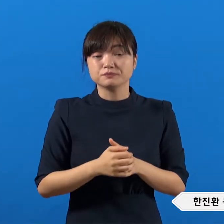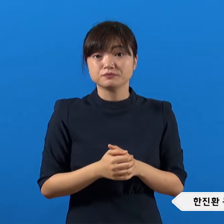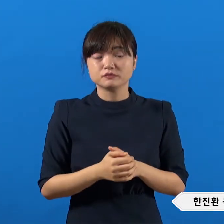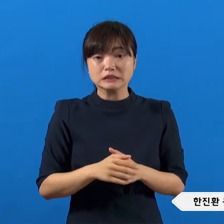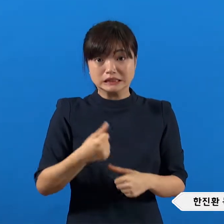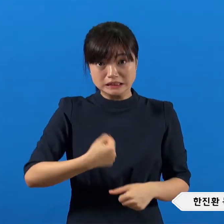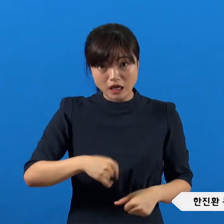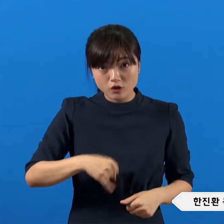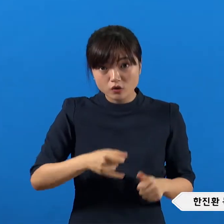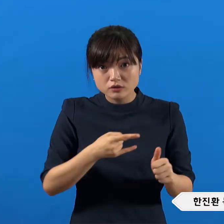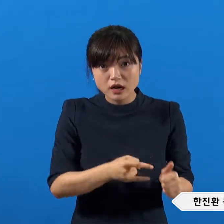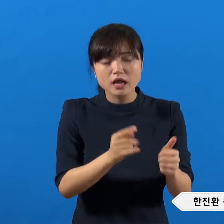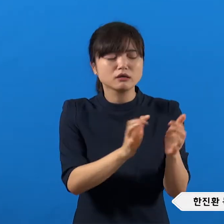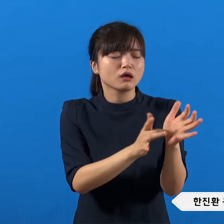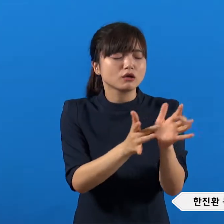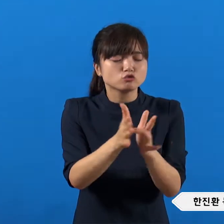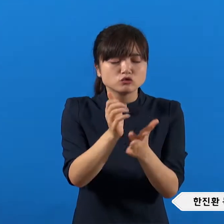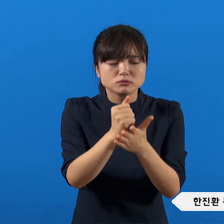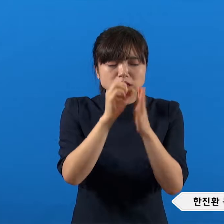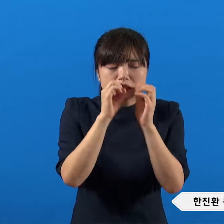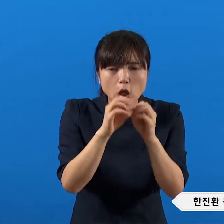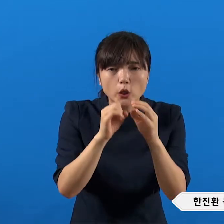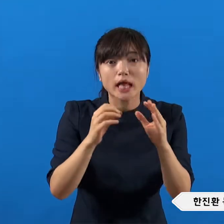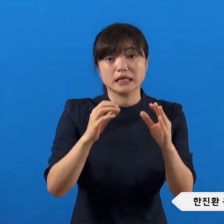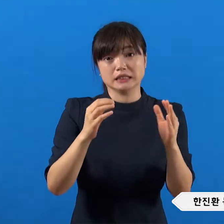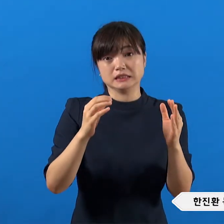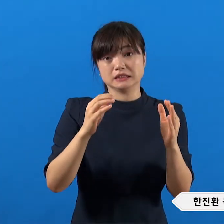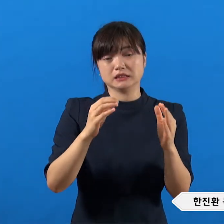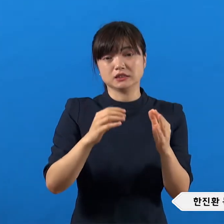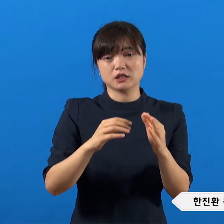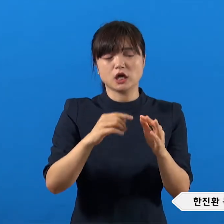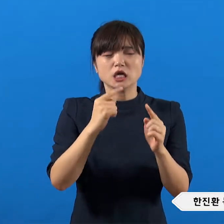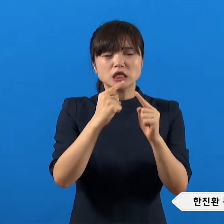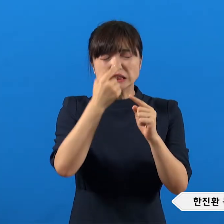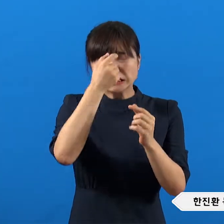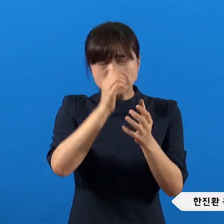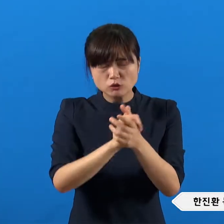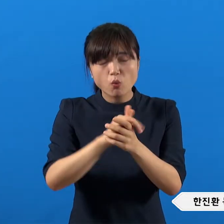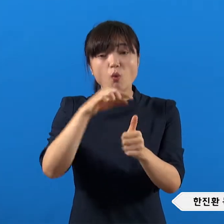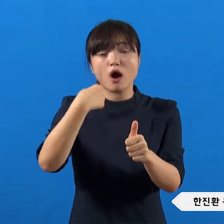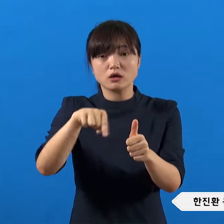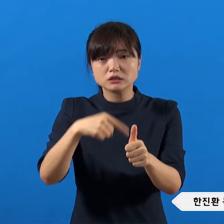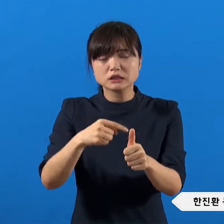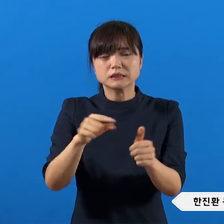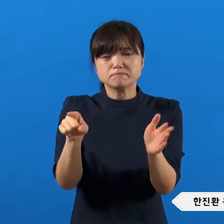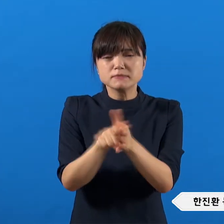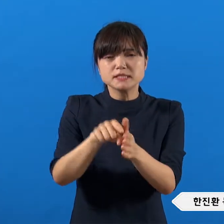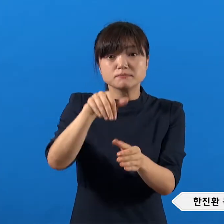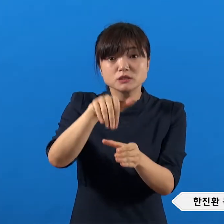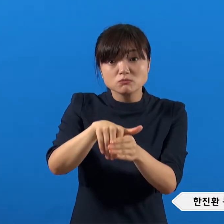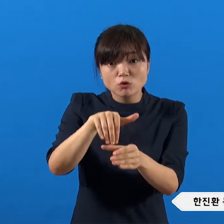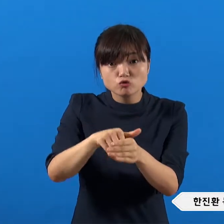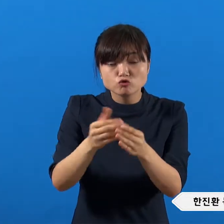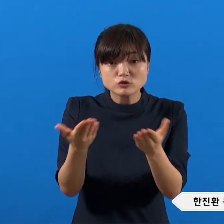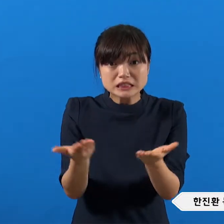여러분의 자녀들에게 예수님을 전해주는 것, 기도를 가르치고 신앙을 심어주는